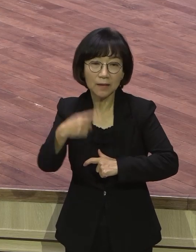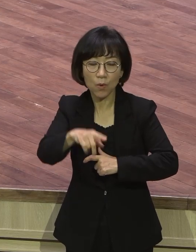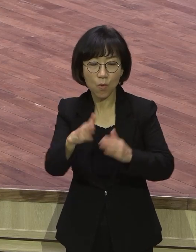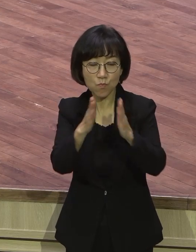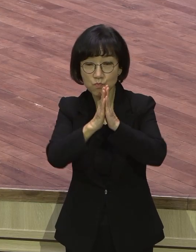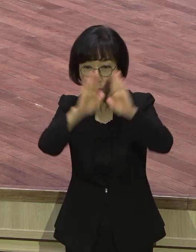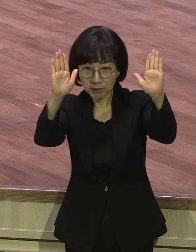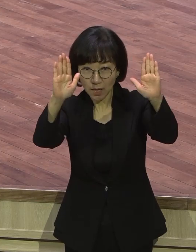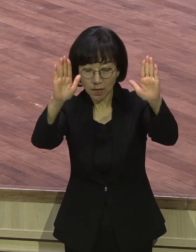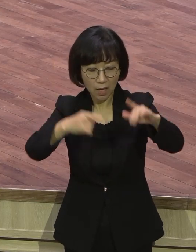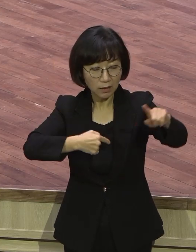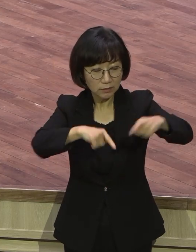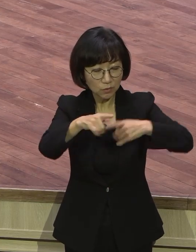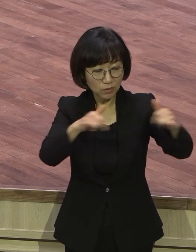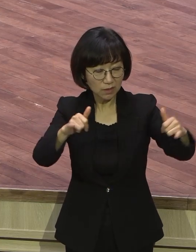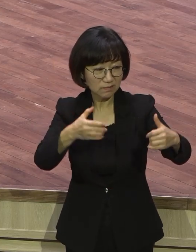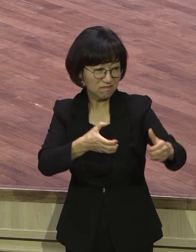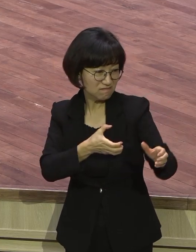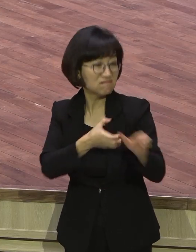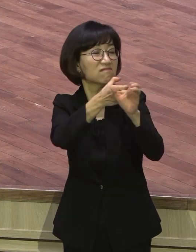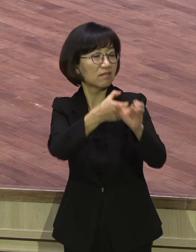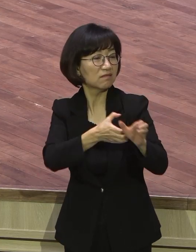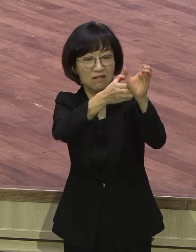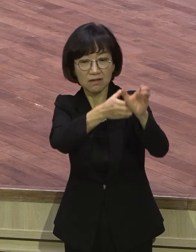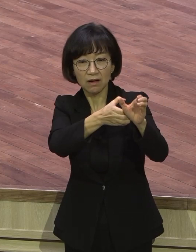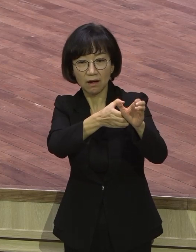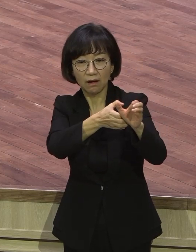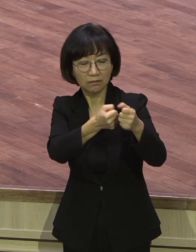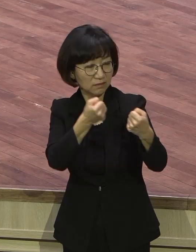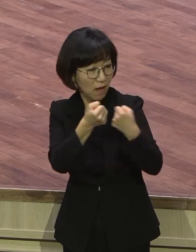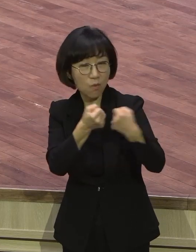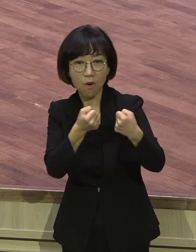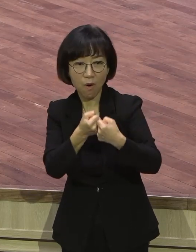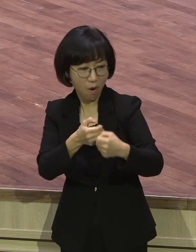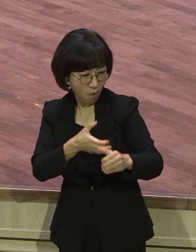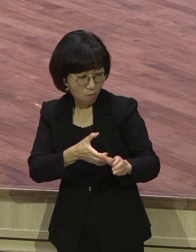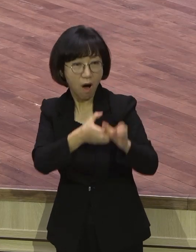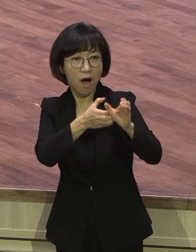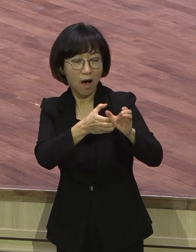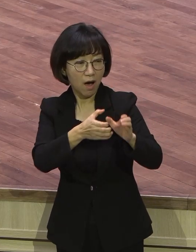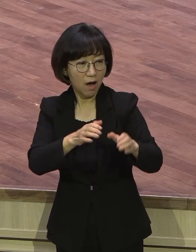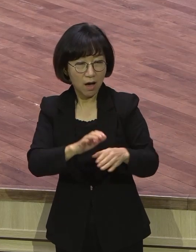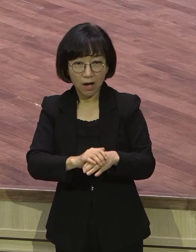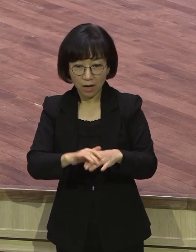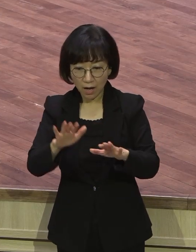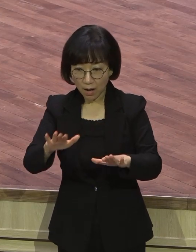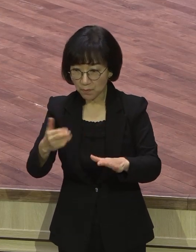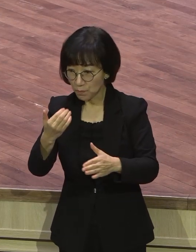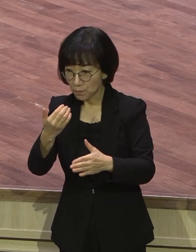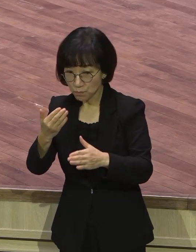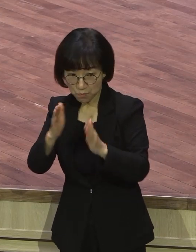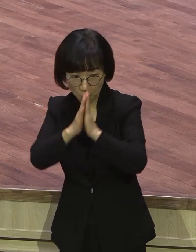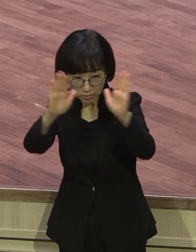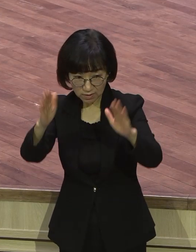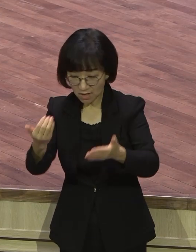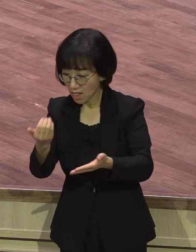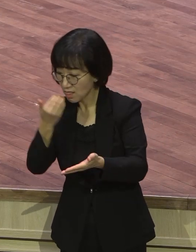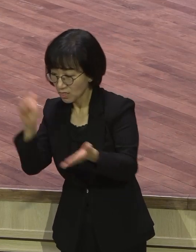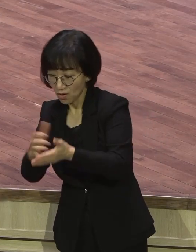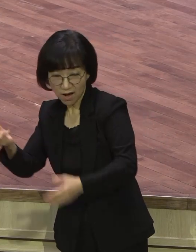지도자와 다투는 거요 대드는 거요 심지어 사절에 보니 모세를 돌로쳐 죽일 기세